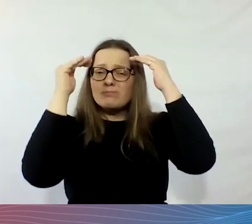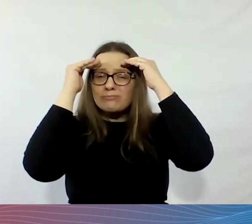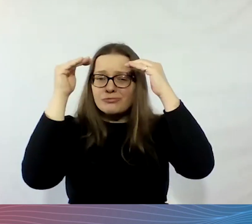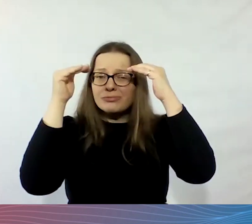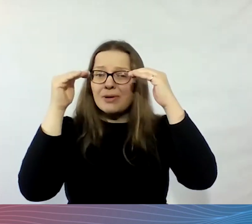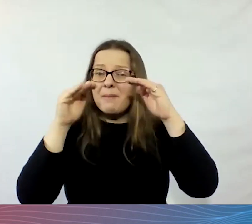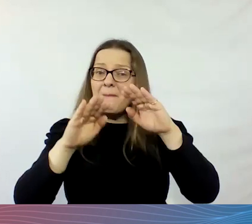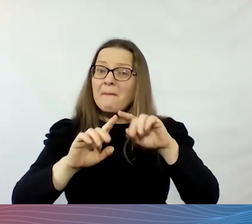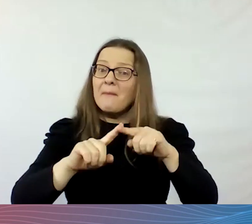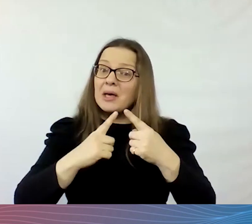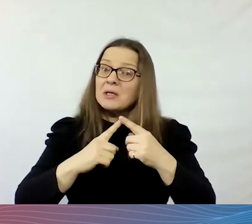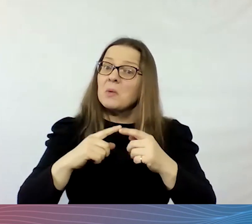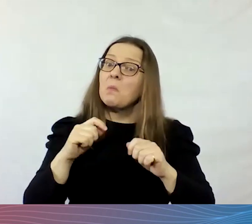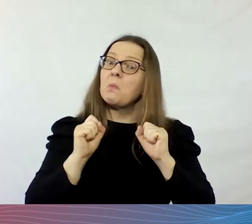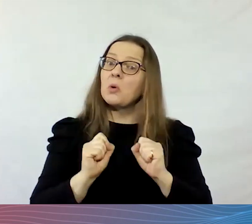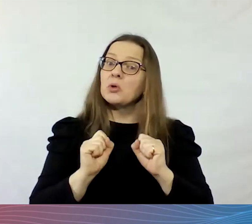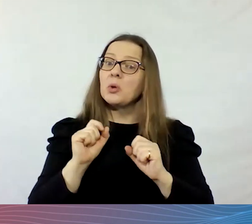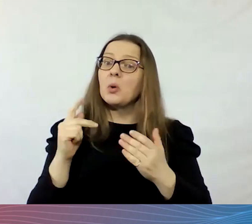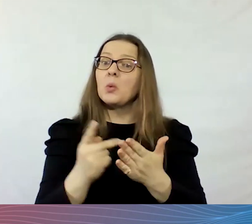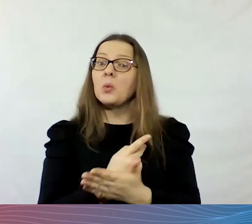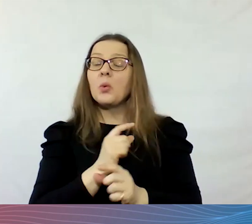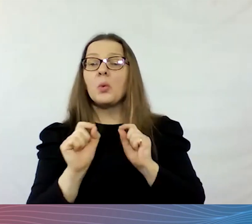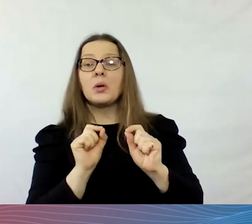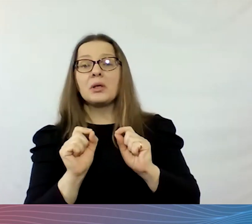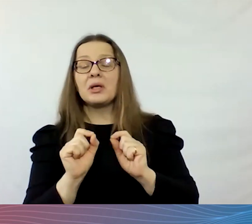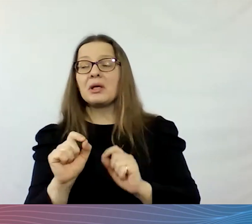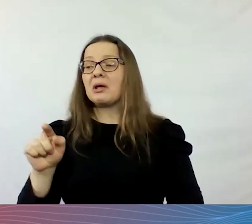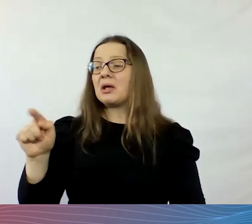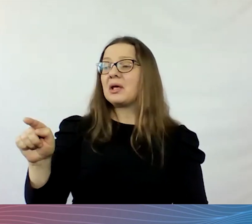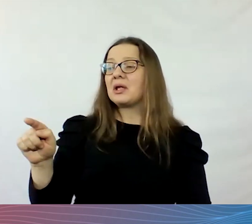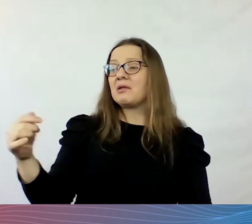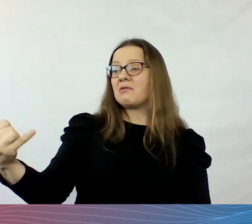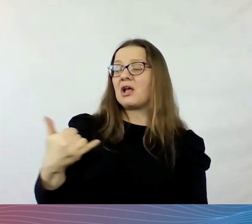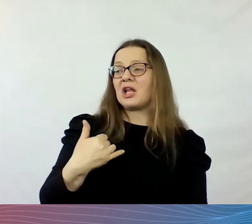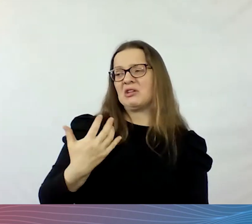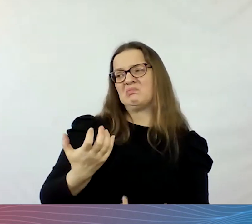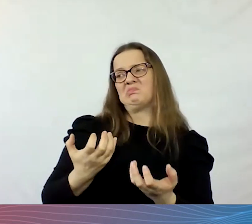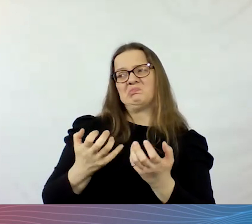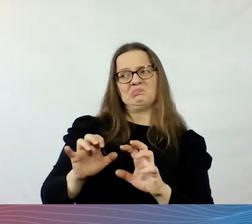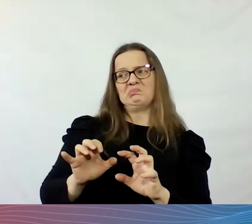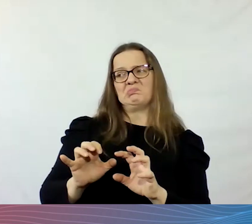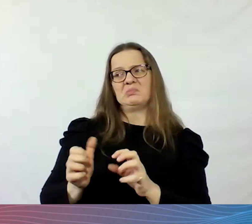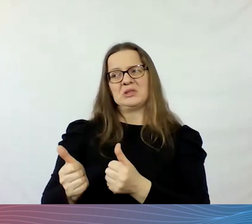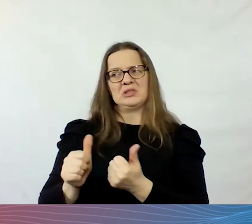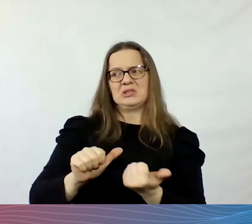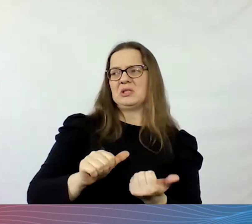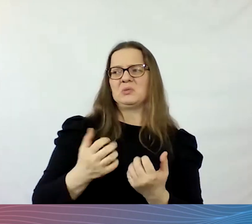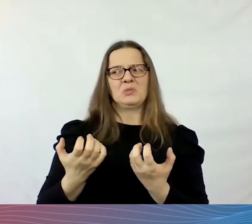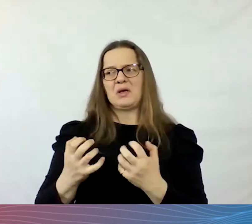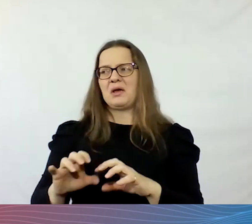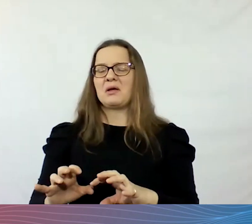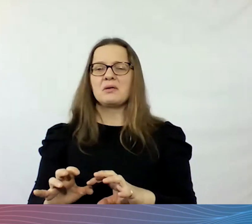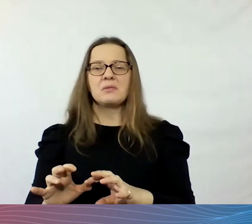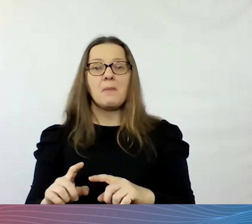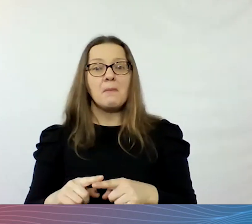quero. Tá bom, você tem sua liberdade, não é isso? Mas a Bíblia afirma batismo. Então, tanto o Senhor como fé,